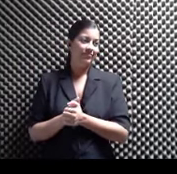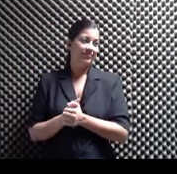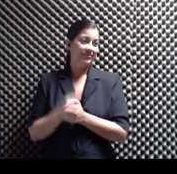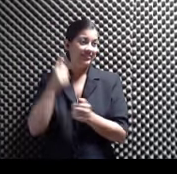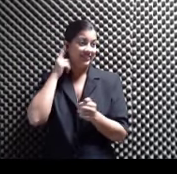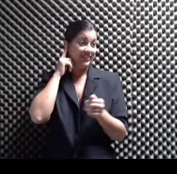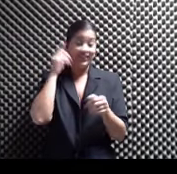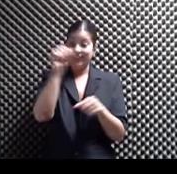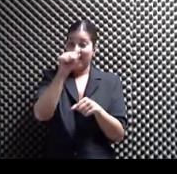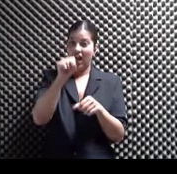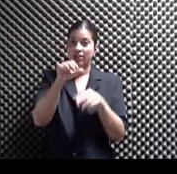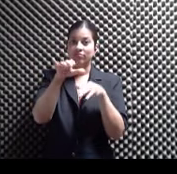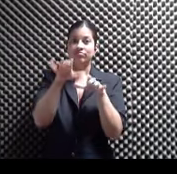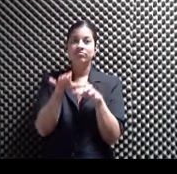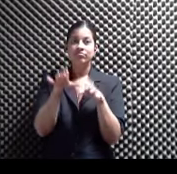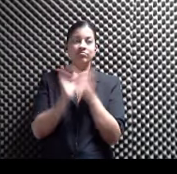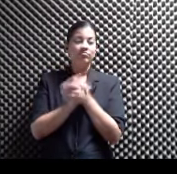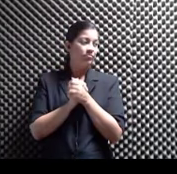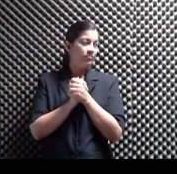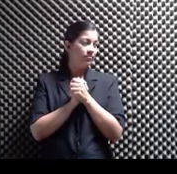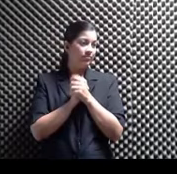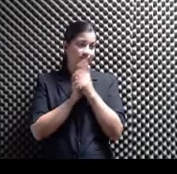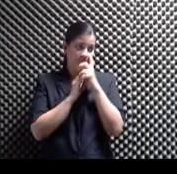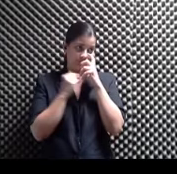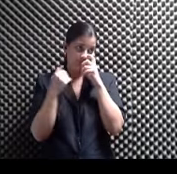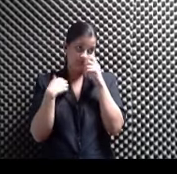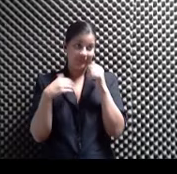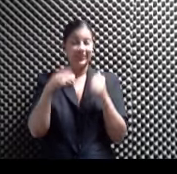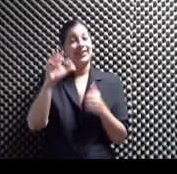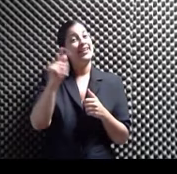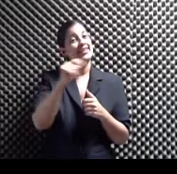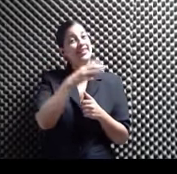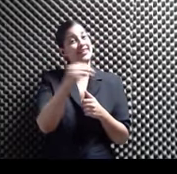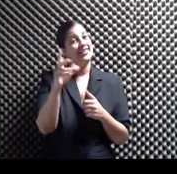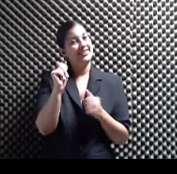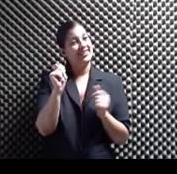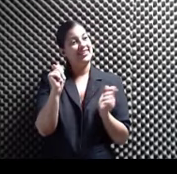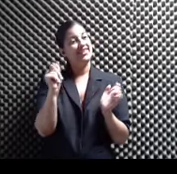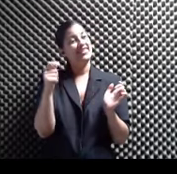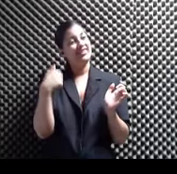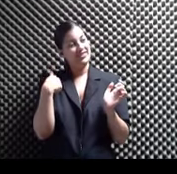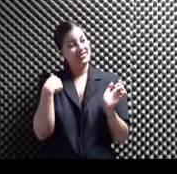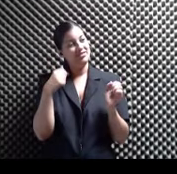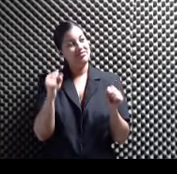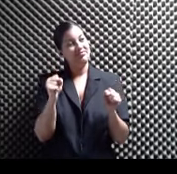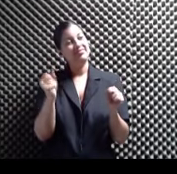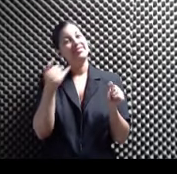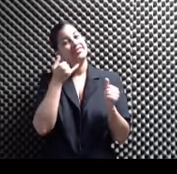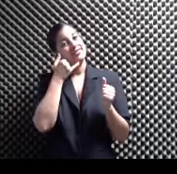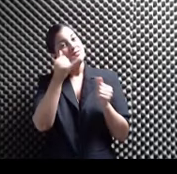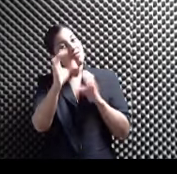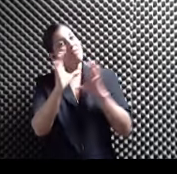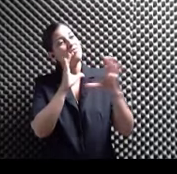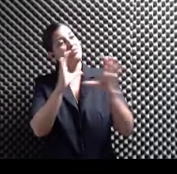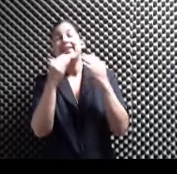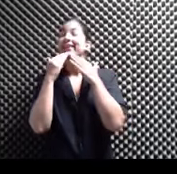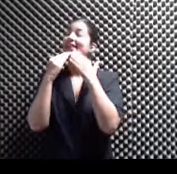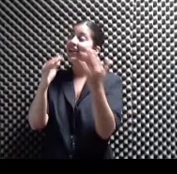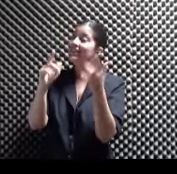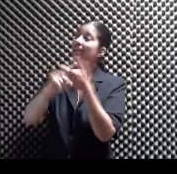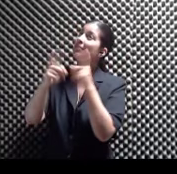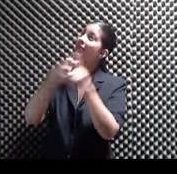Si hubieses tenido tu AT&T, tu celular. Pero no tenía. Puse mi GPS de AT&T. Gracias a